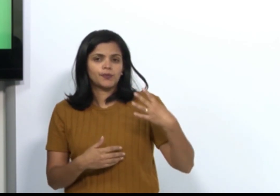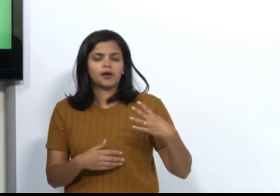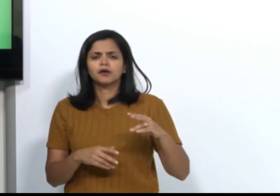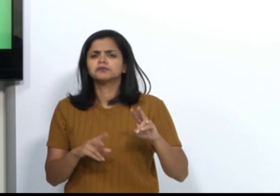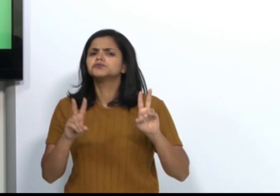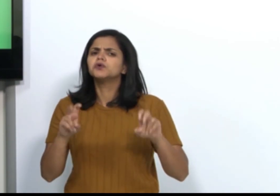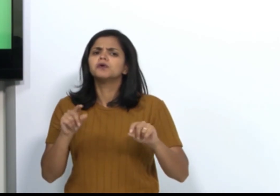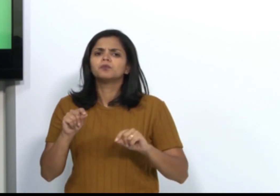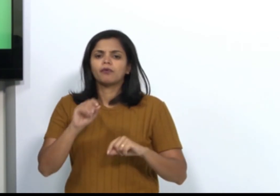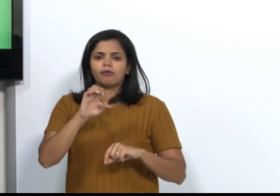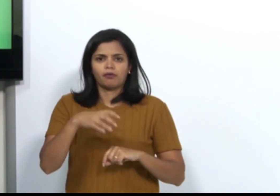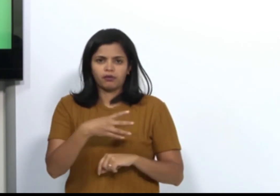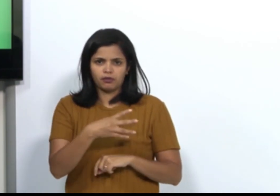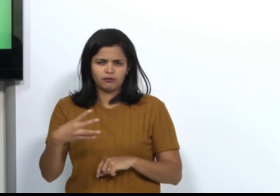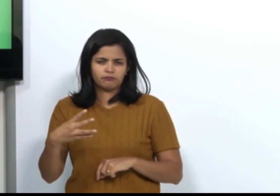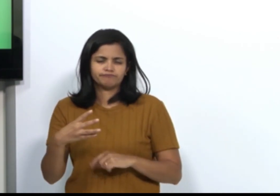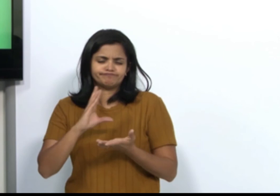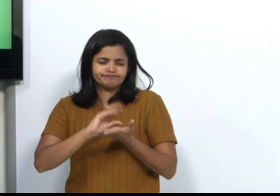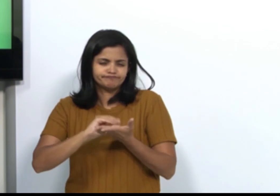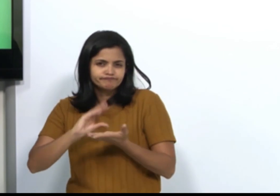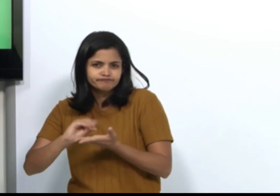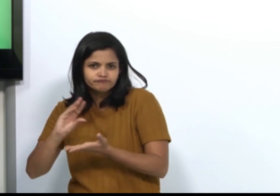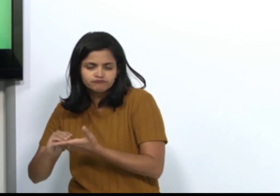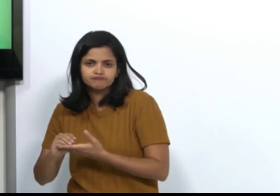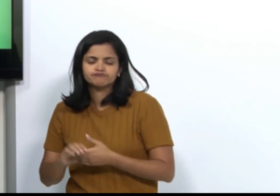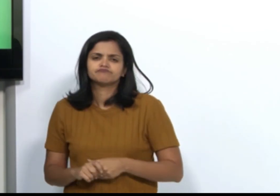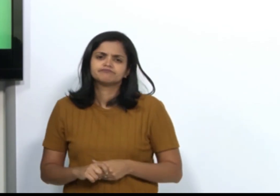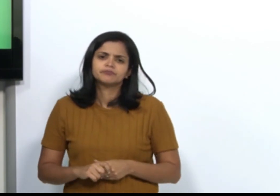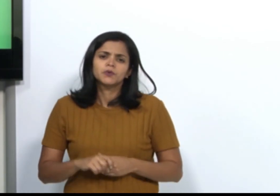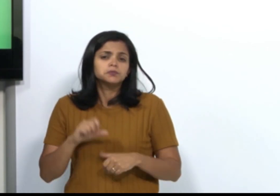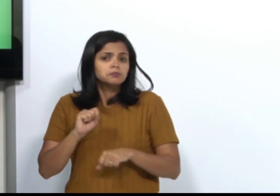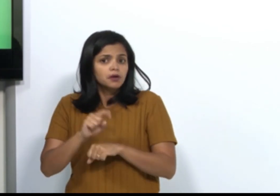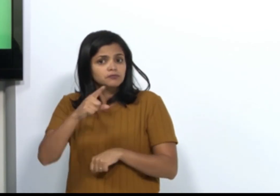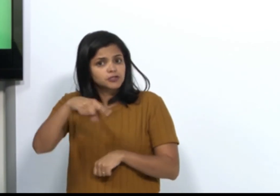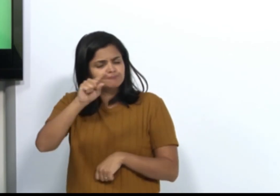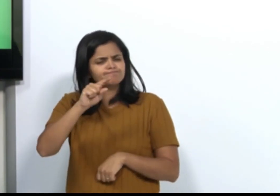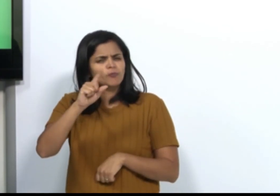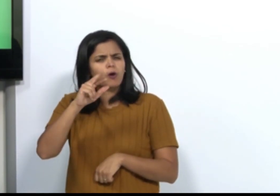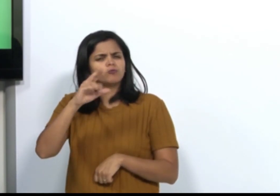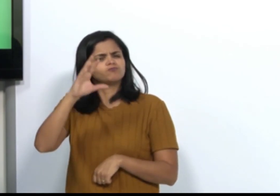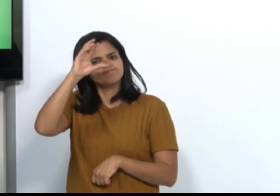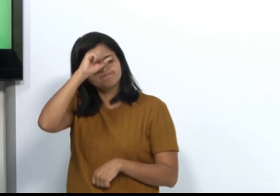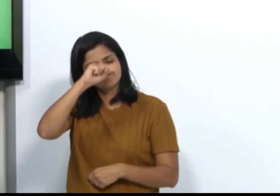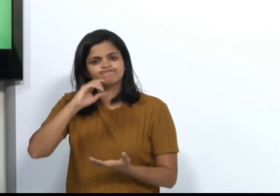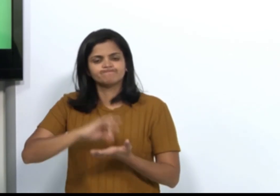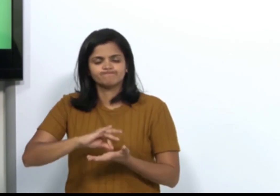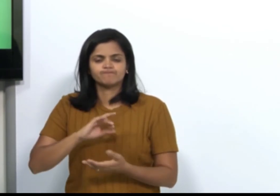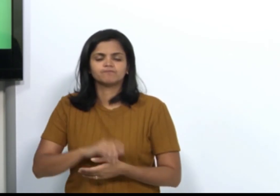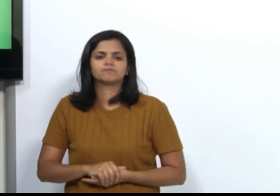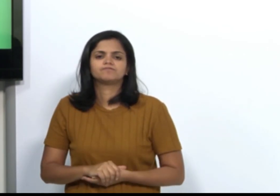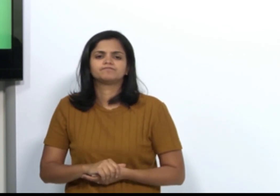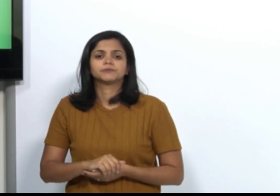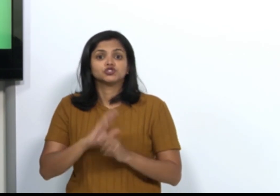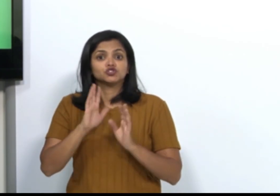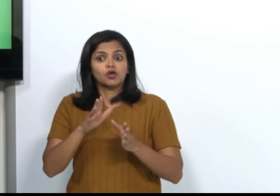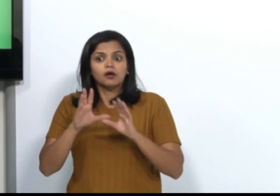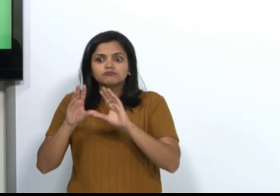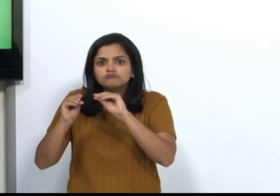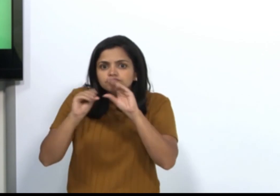do espaço. Na aula 3 e 4, falamos sobre ELAN, Sistema de Transcrição. Espero que vocês tenham aprendido